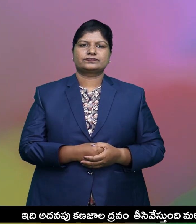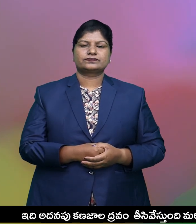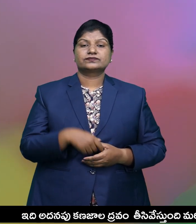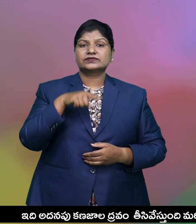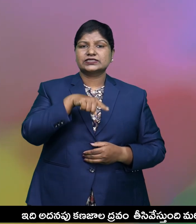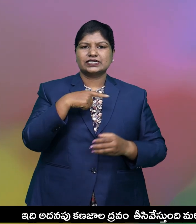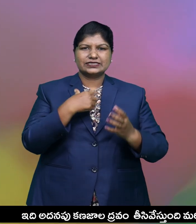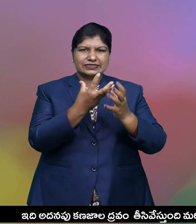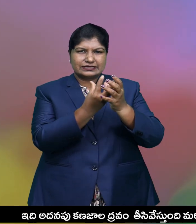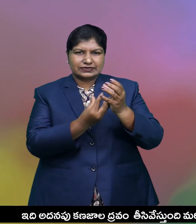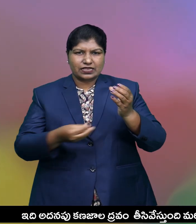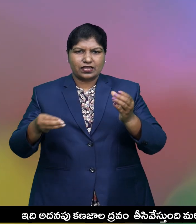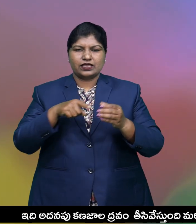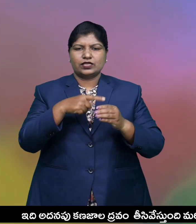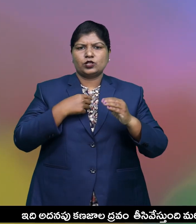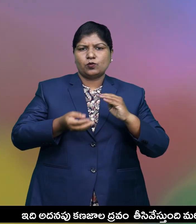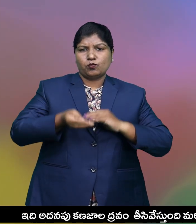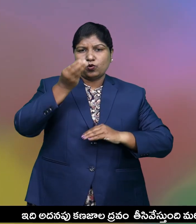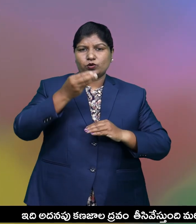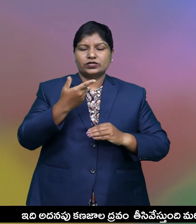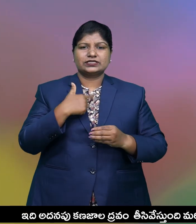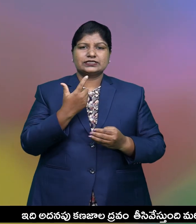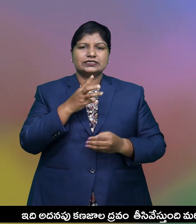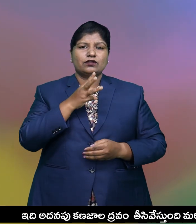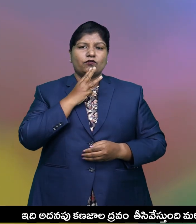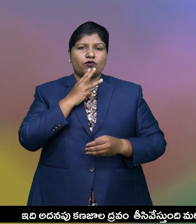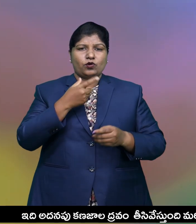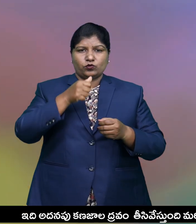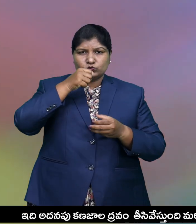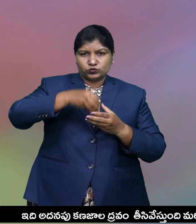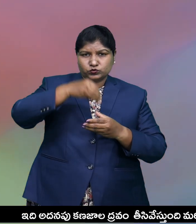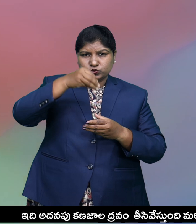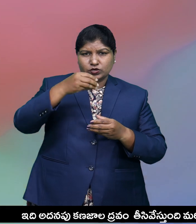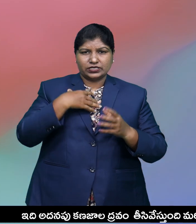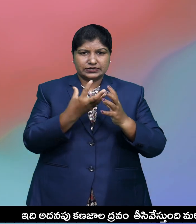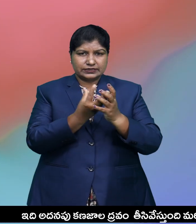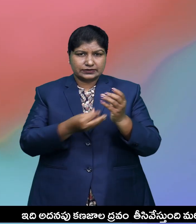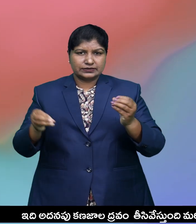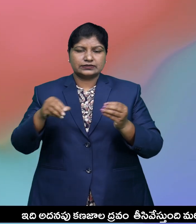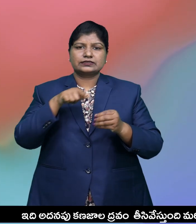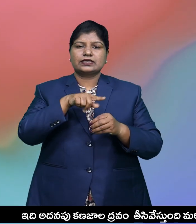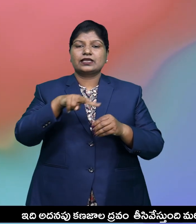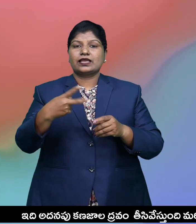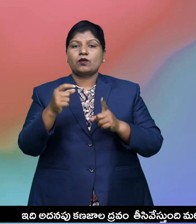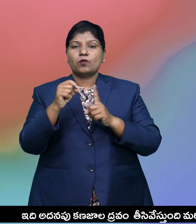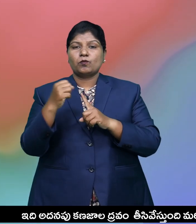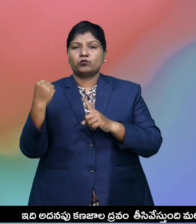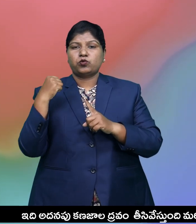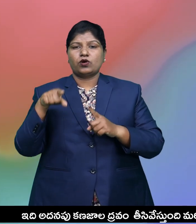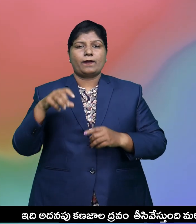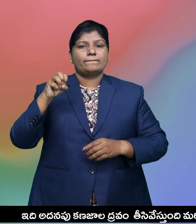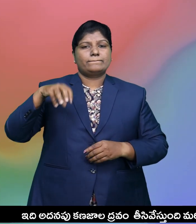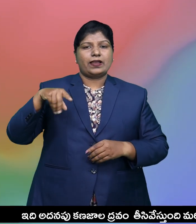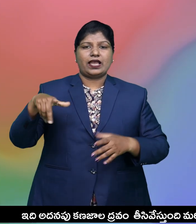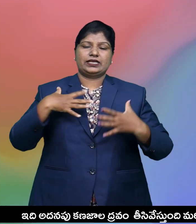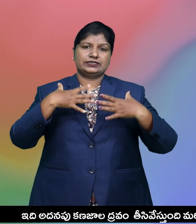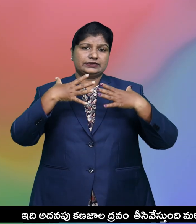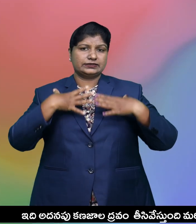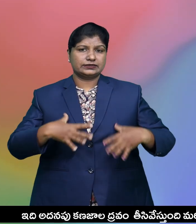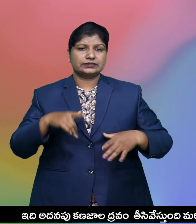ఇది అదనపు కణజాల ద్రవం తీసివేస్తుంది మరియు కణజాల ఖాళీల నుండి రక్తానికి ప్రోటీన్లను తిరిగి